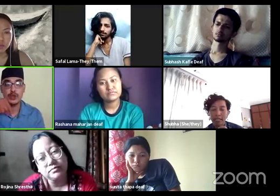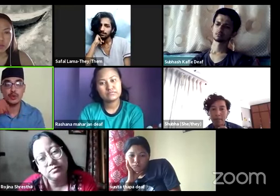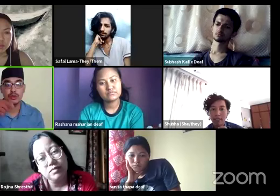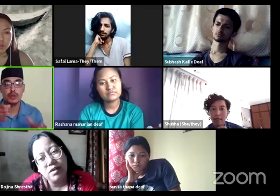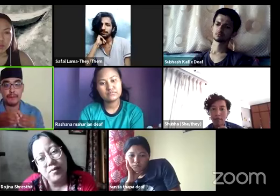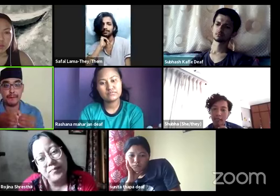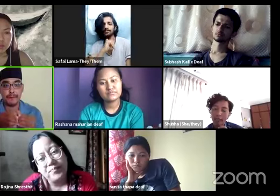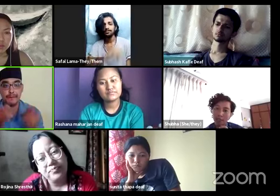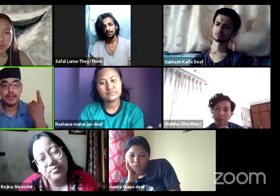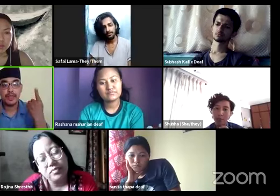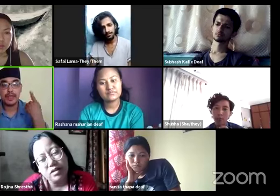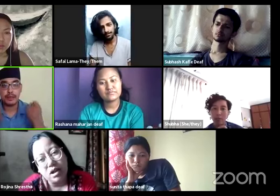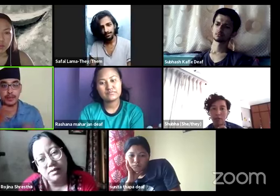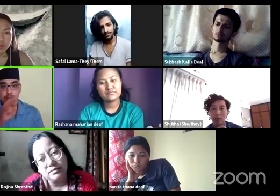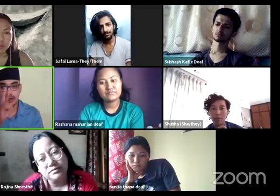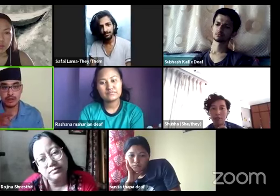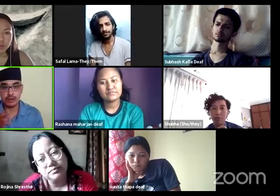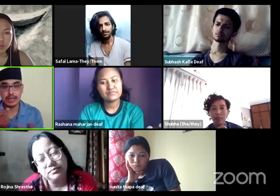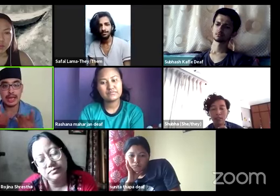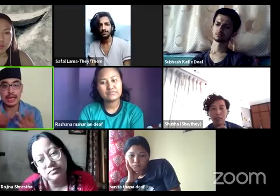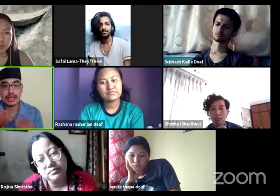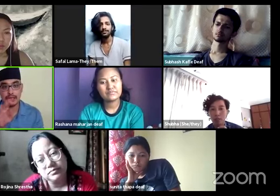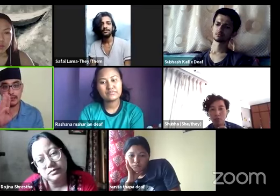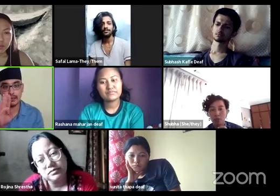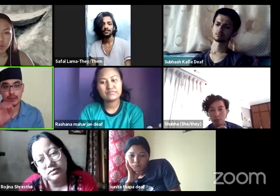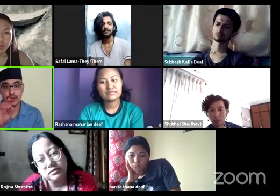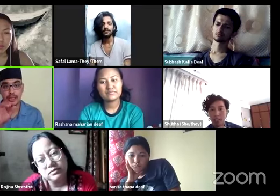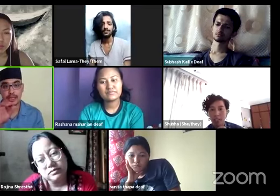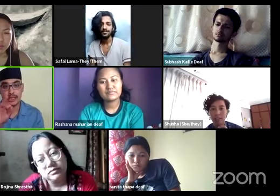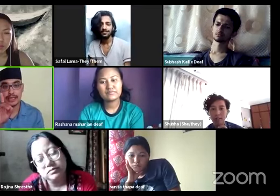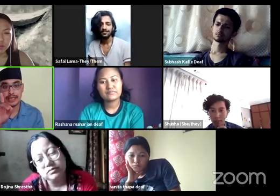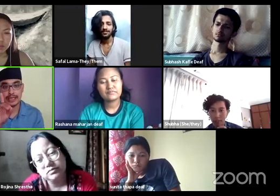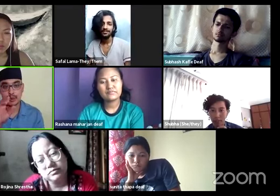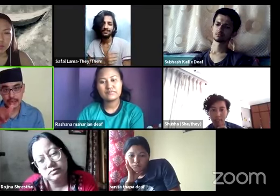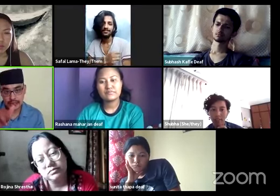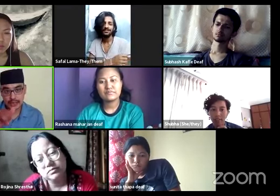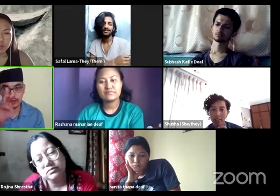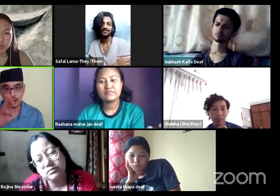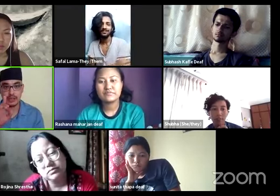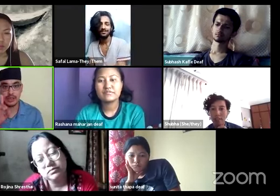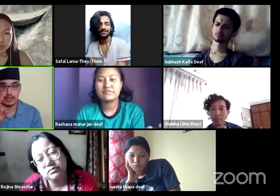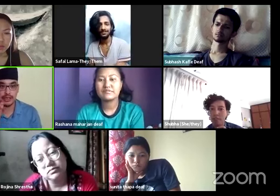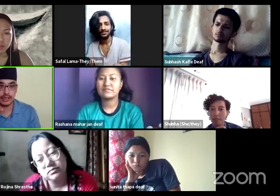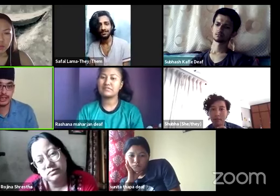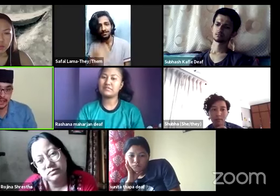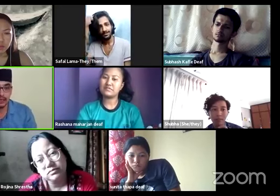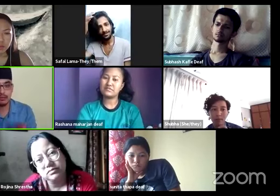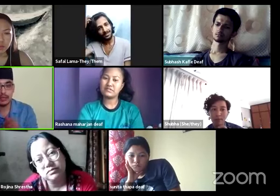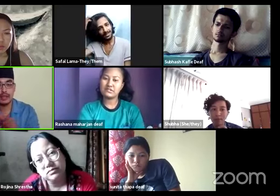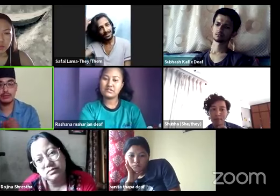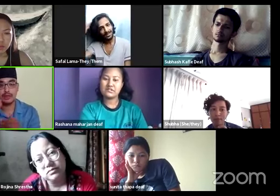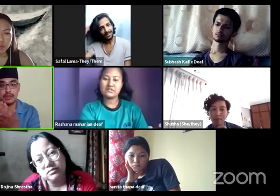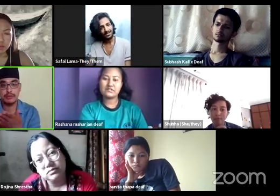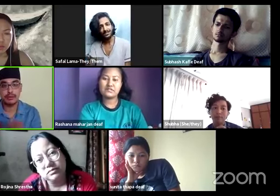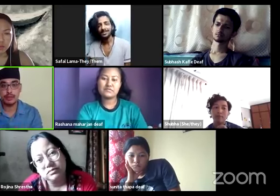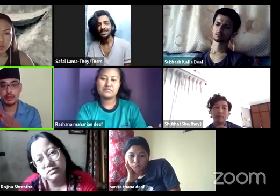एन्ड डेटामा पनि हाम्रो पहिला इन्टर्नसिप गर्नुभएको थियो र सोसियल वर्क पढिराख्नु भएको छ अहिले. सफल, म तिमीलाई वेलकम